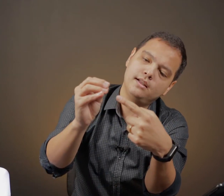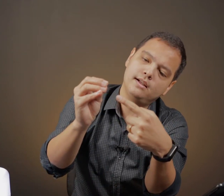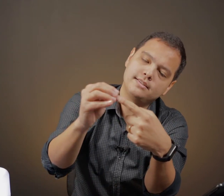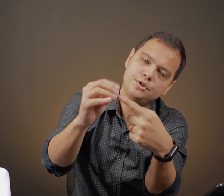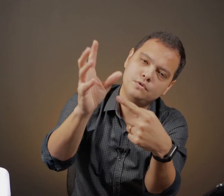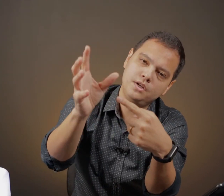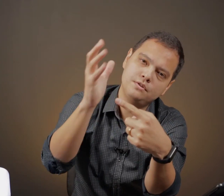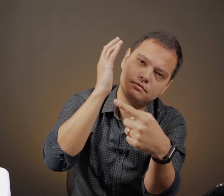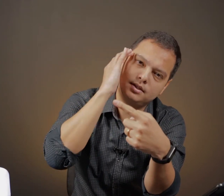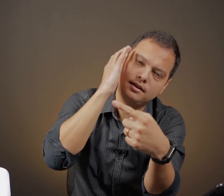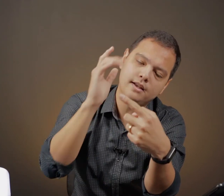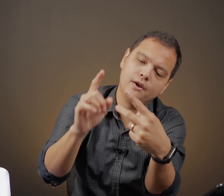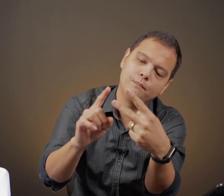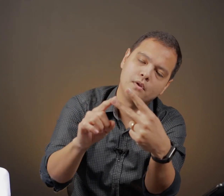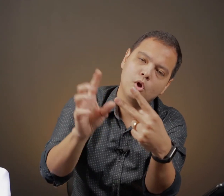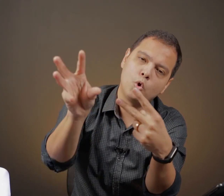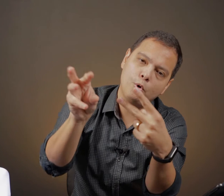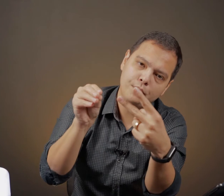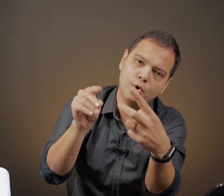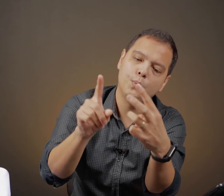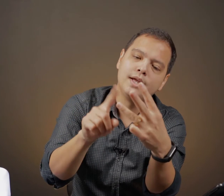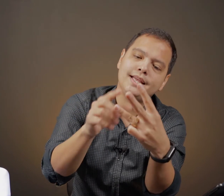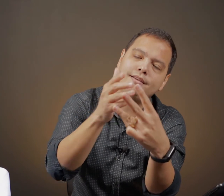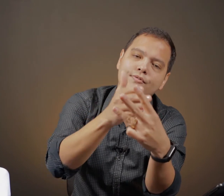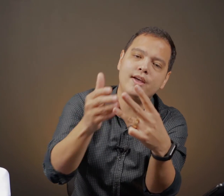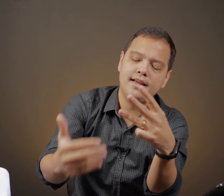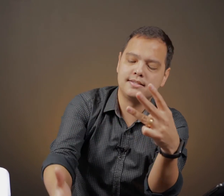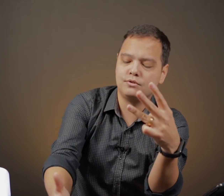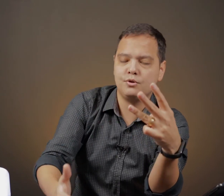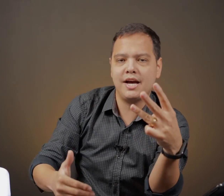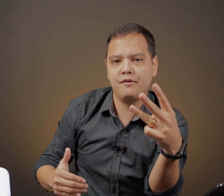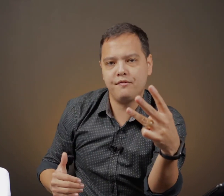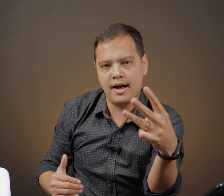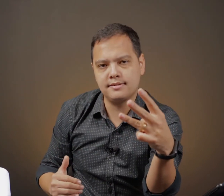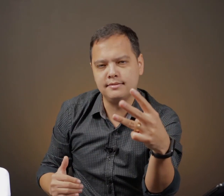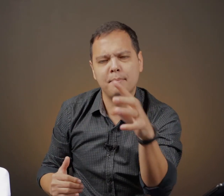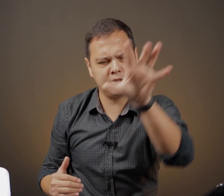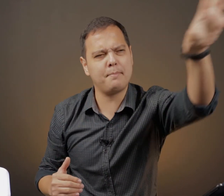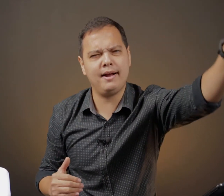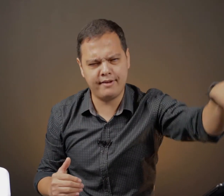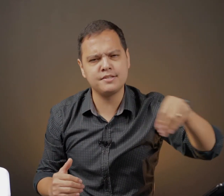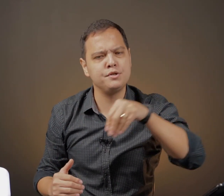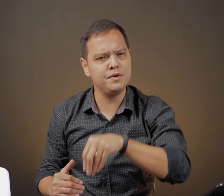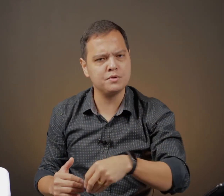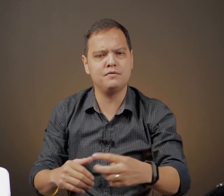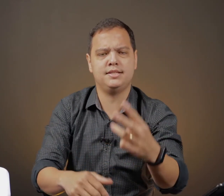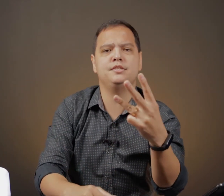Você assistiu os vídeos, entendeu, copiou e fez o seu diário de frases. Você pode até pegar frases de vídeos que você